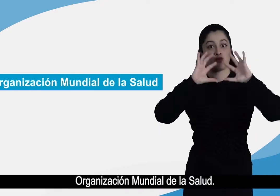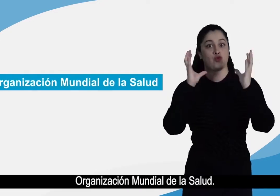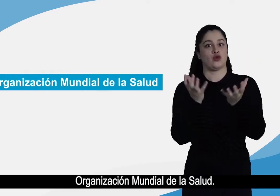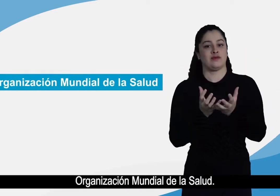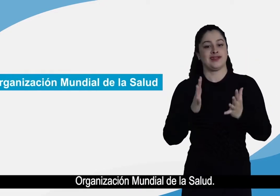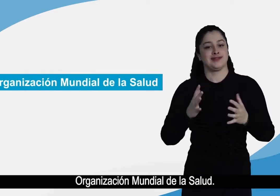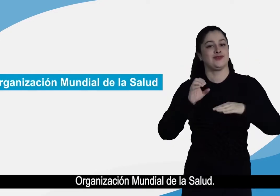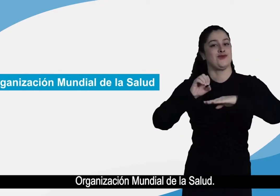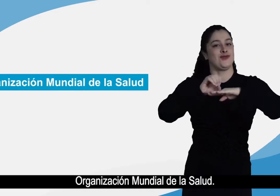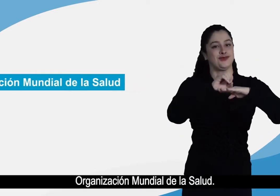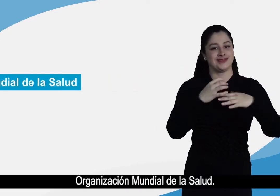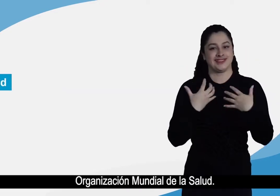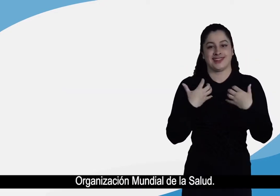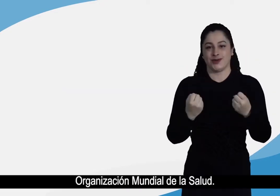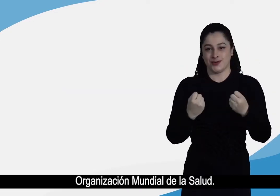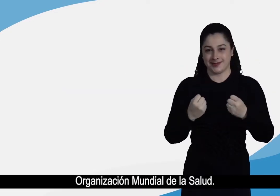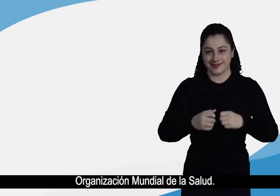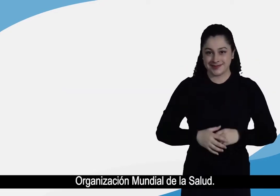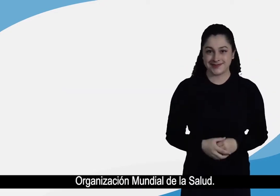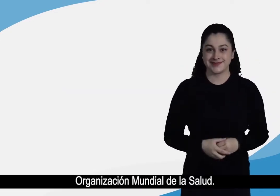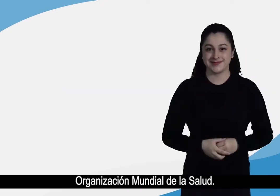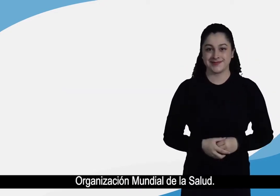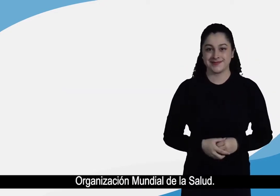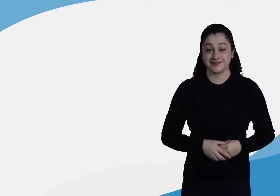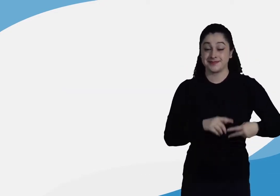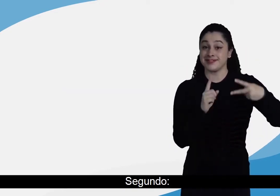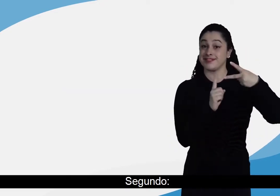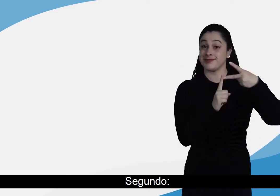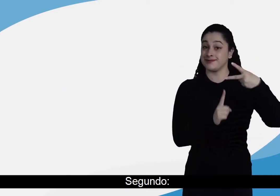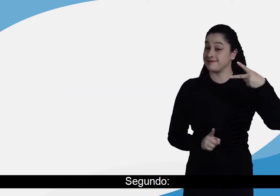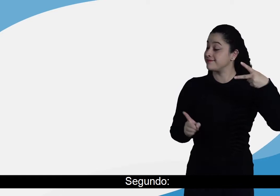Organización Mundial de la Salud 2.